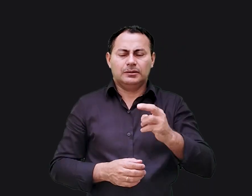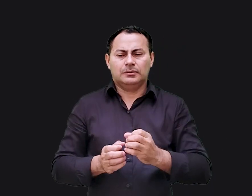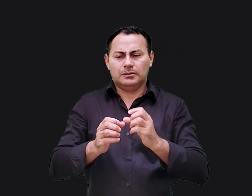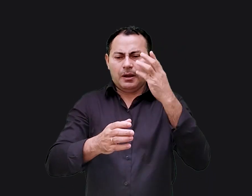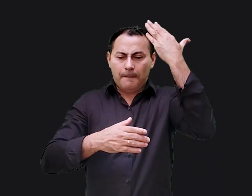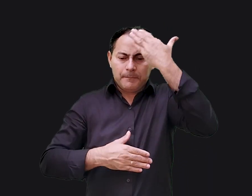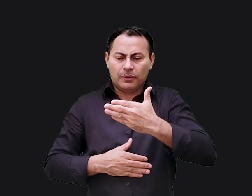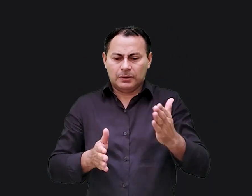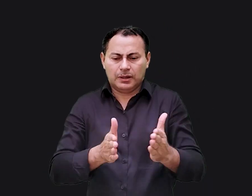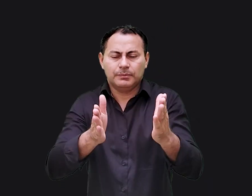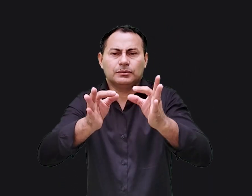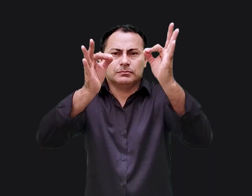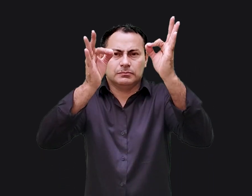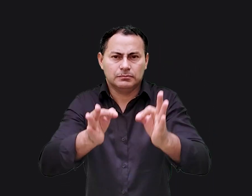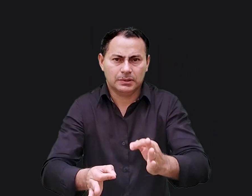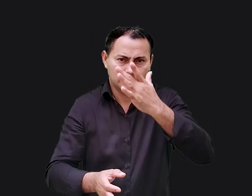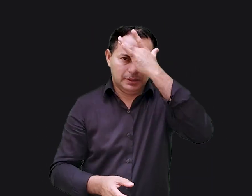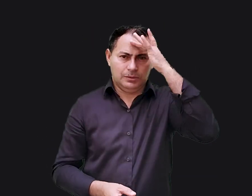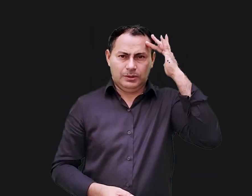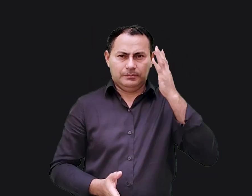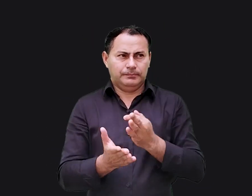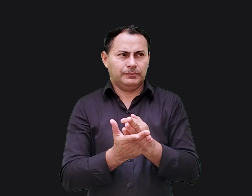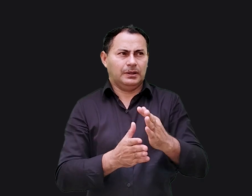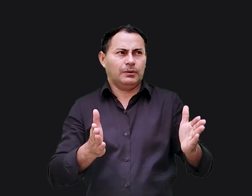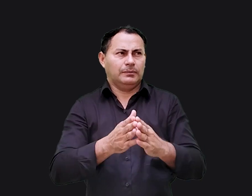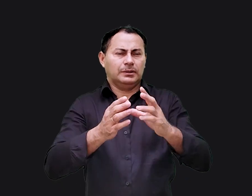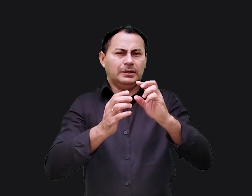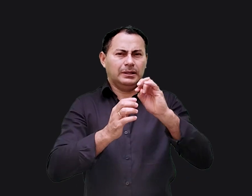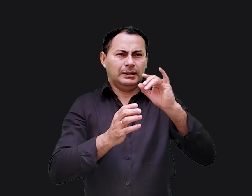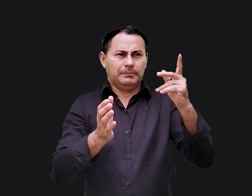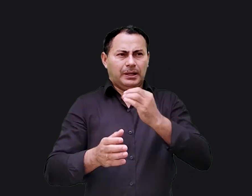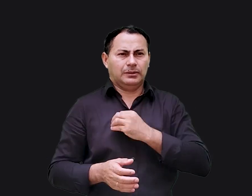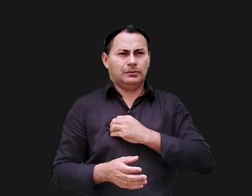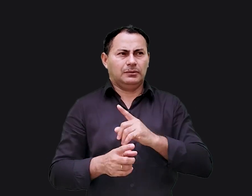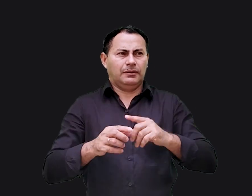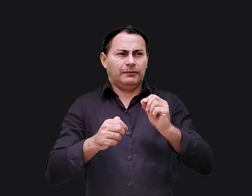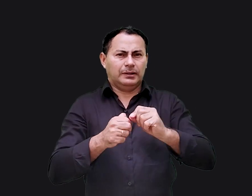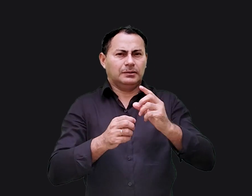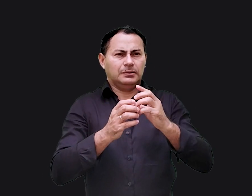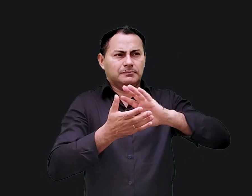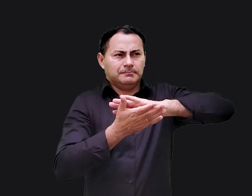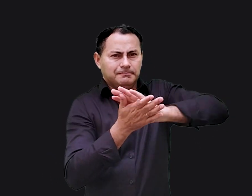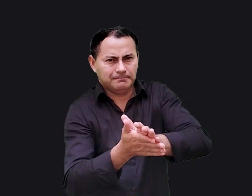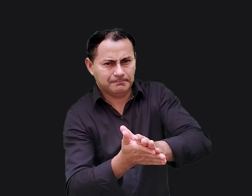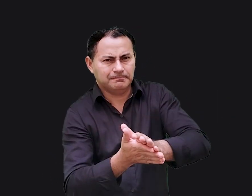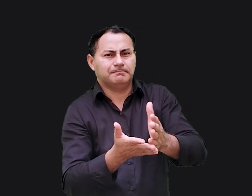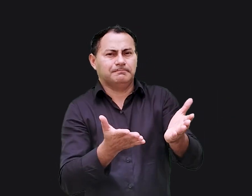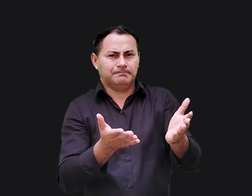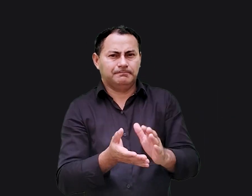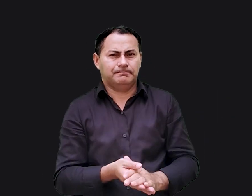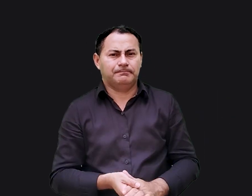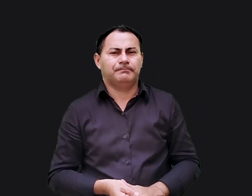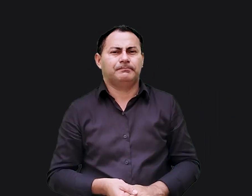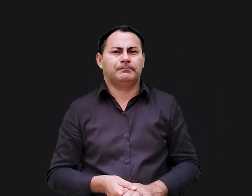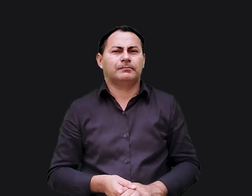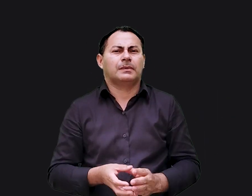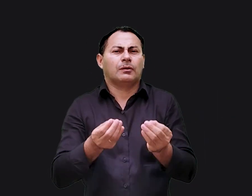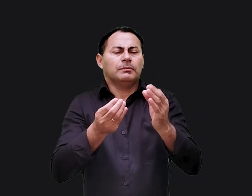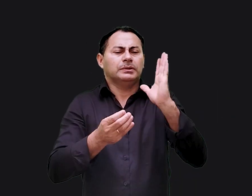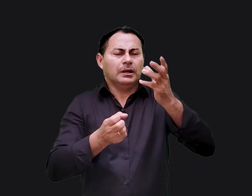Senhor aprova o caminho dos justos, mas o caminho dos ímpios leva à destruição. Como